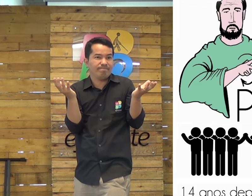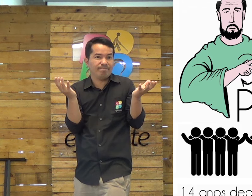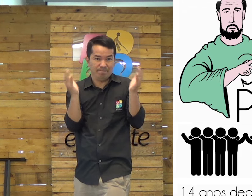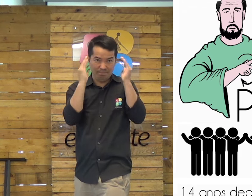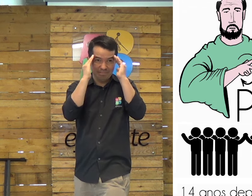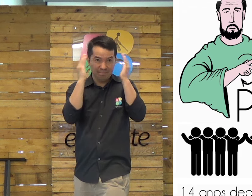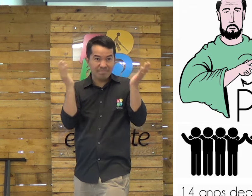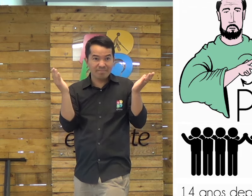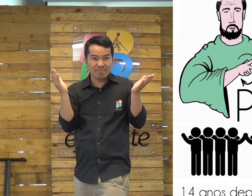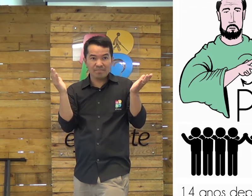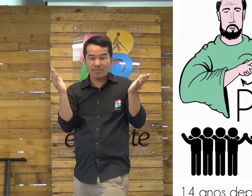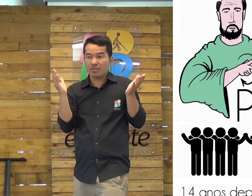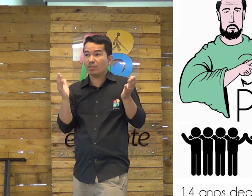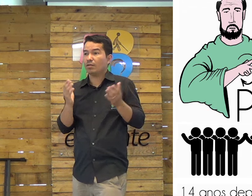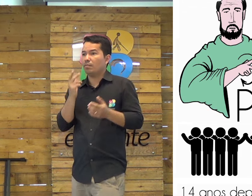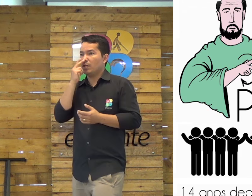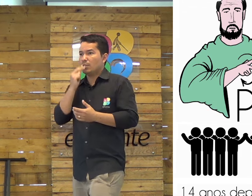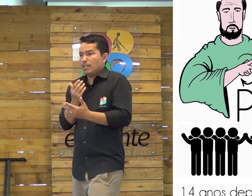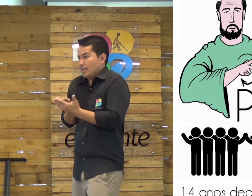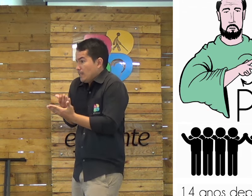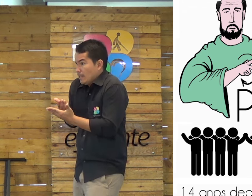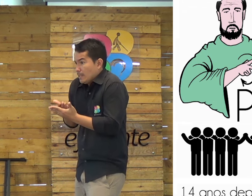Paulo, antes de sair, ele estudou.